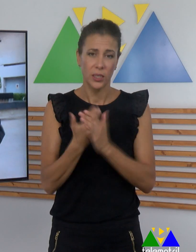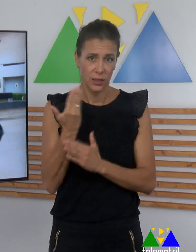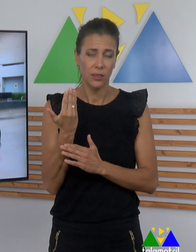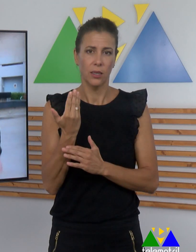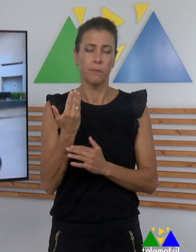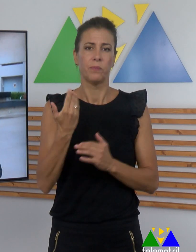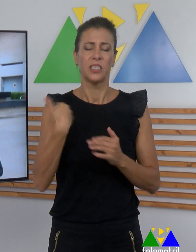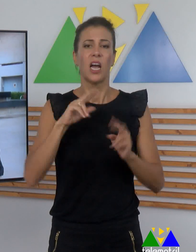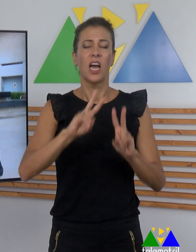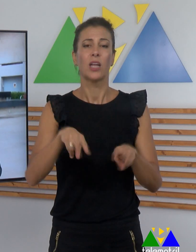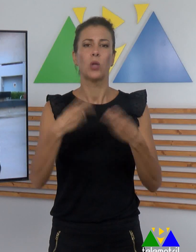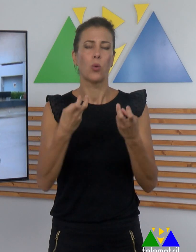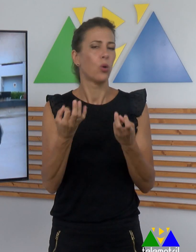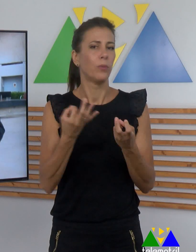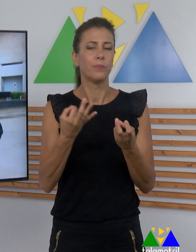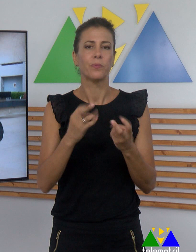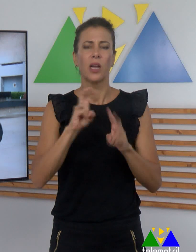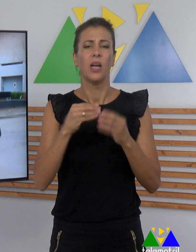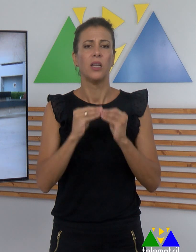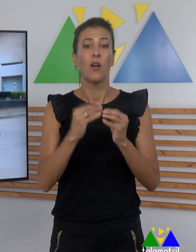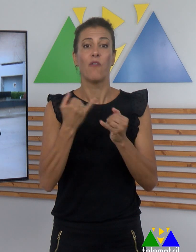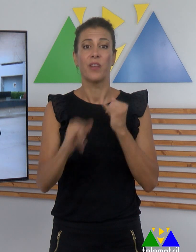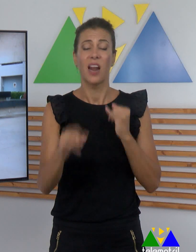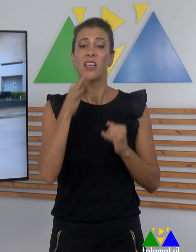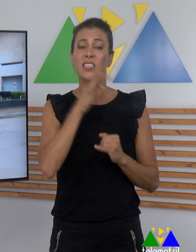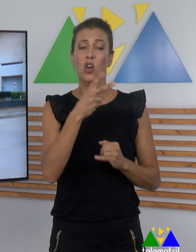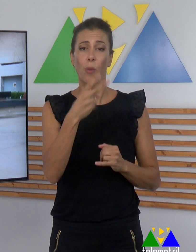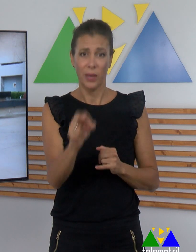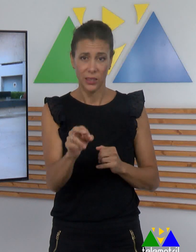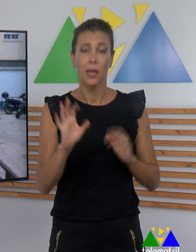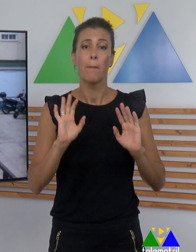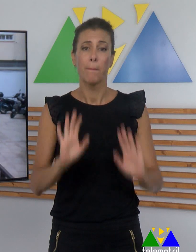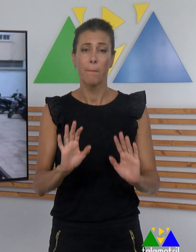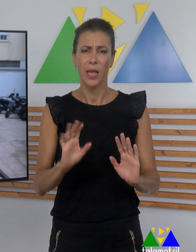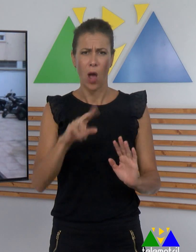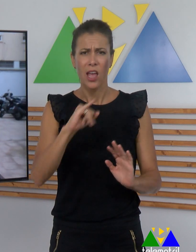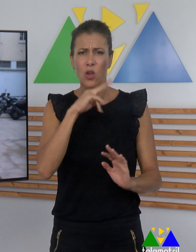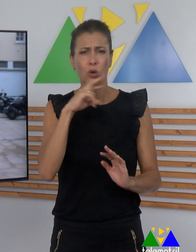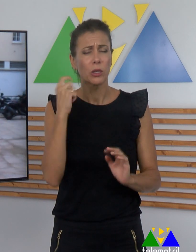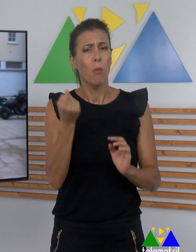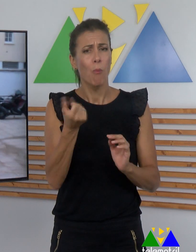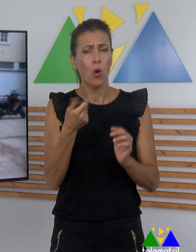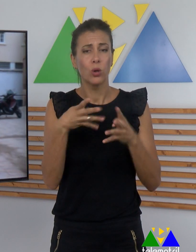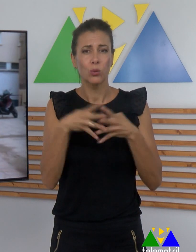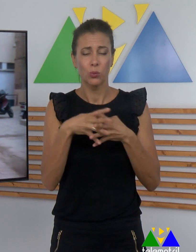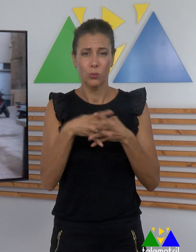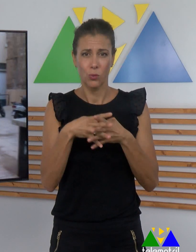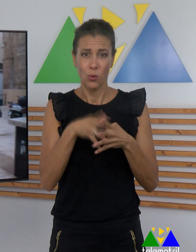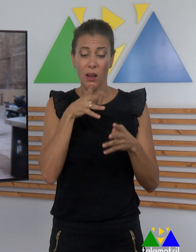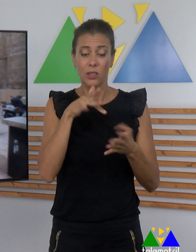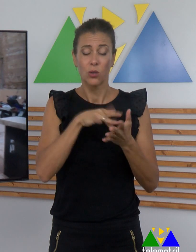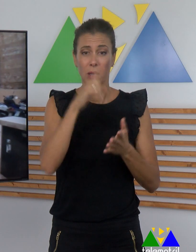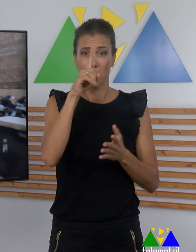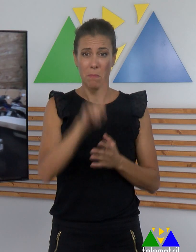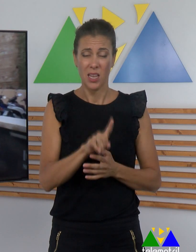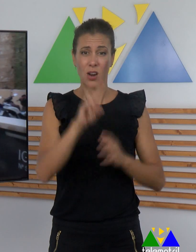se restauró a finales del siglo XX, pero conserva un poco la estructura que en